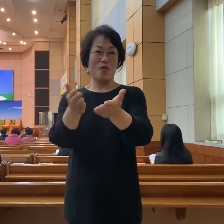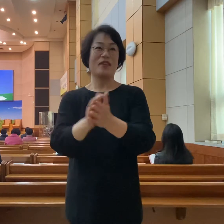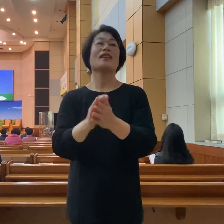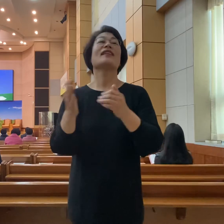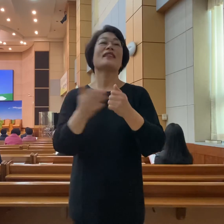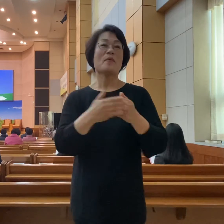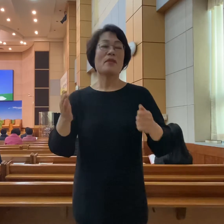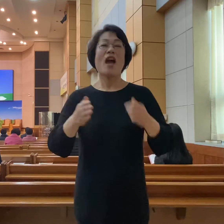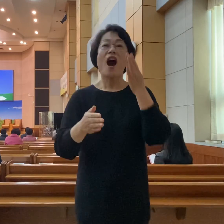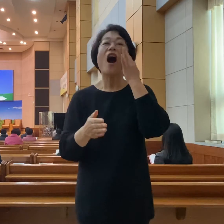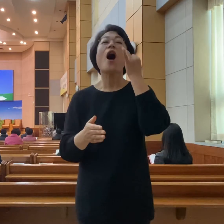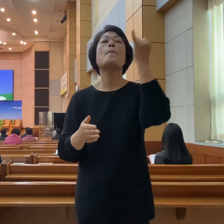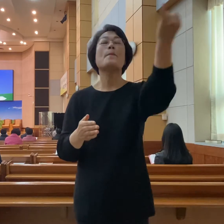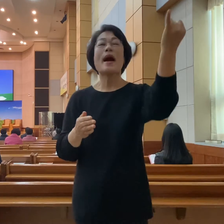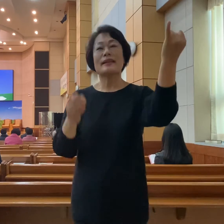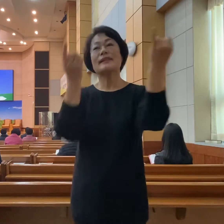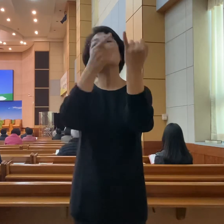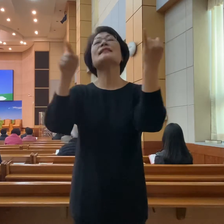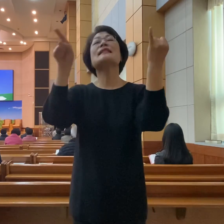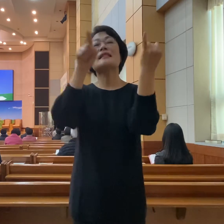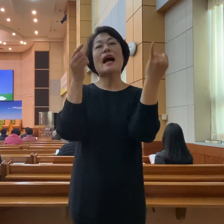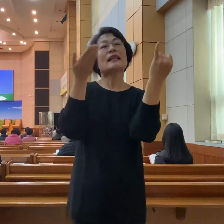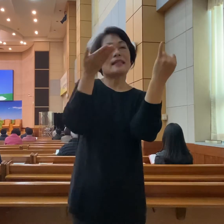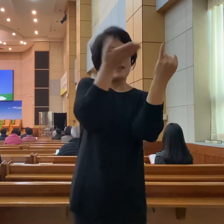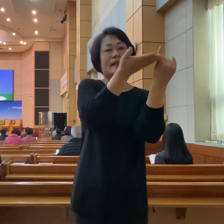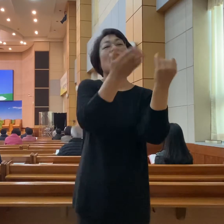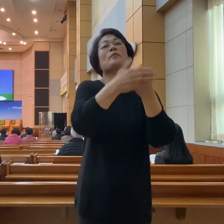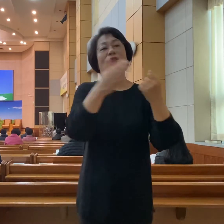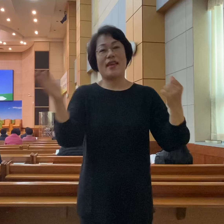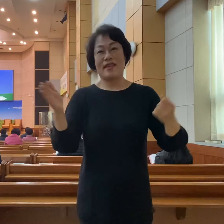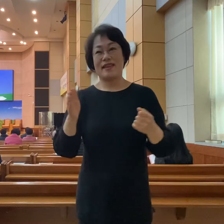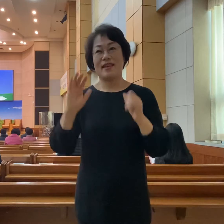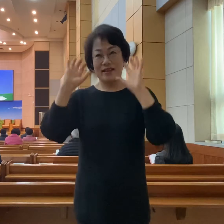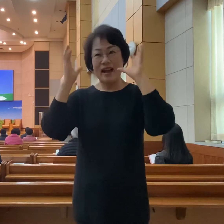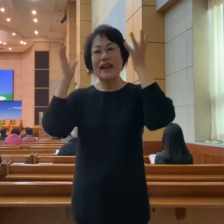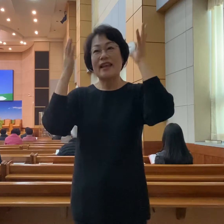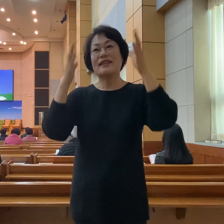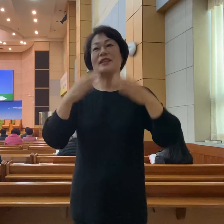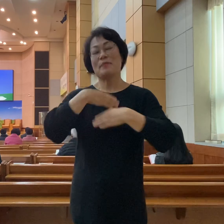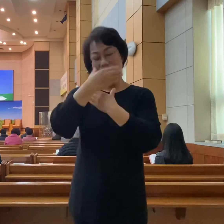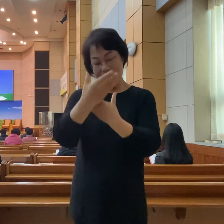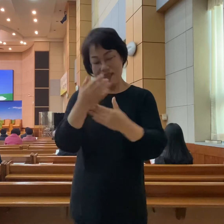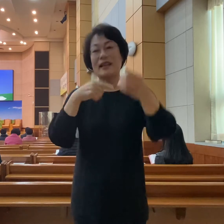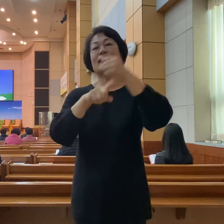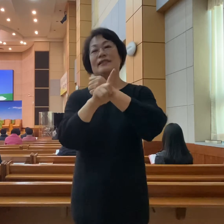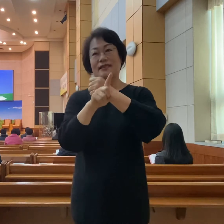이 주변에 있는 사람들이 막 기뻐하고 이렇게 힘을 얻게 됩니다.